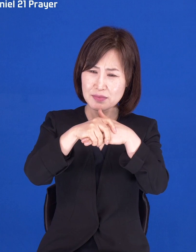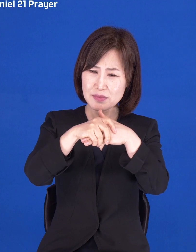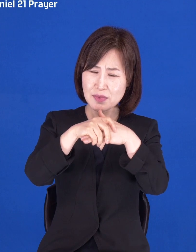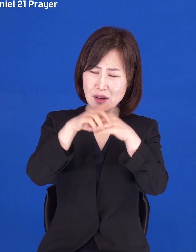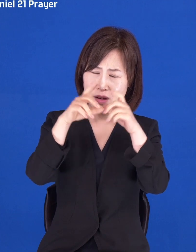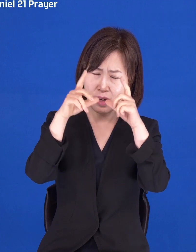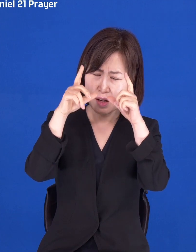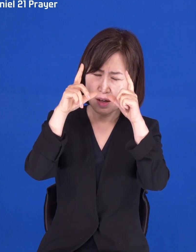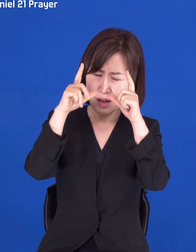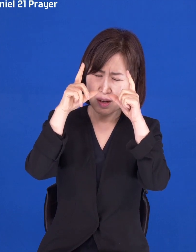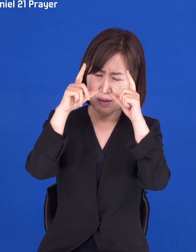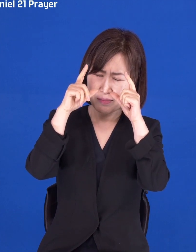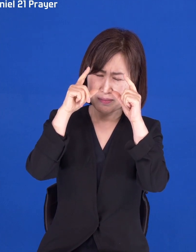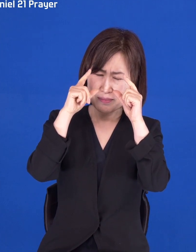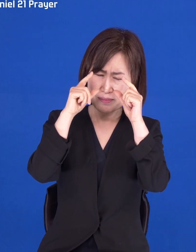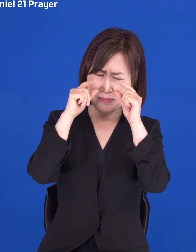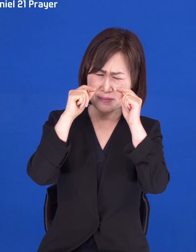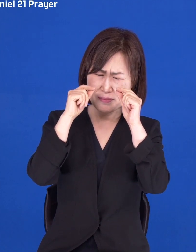감고